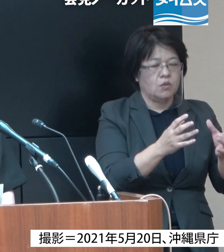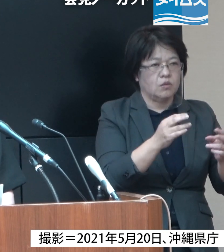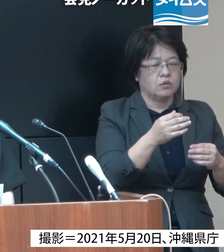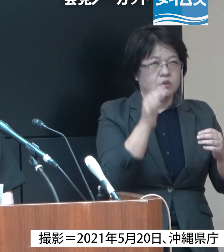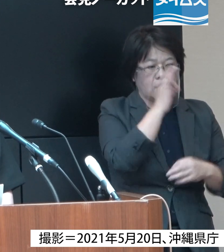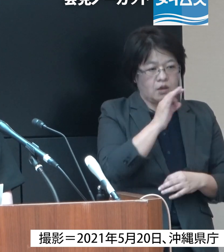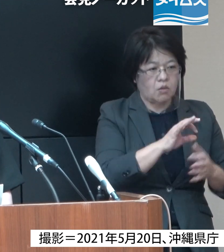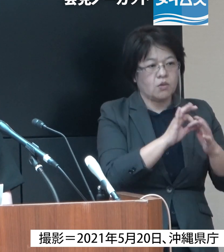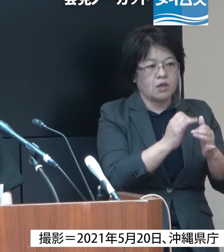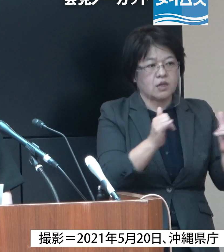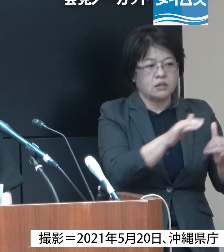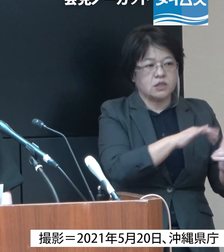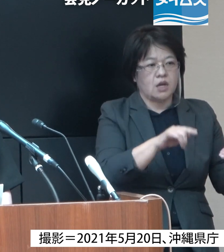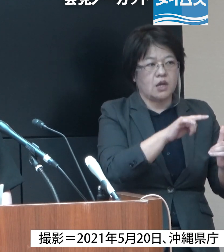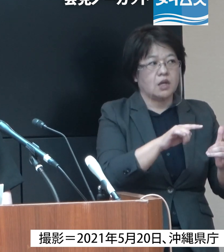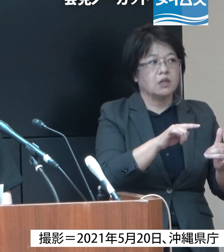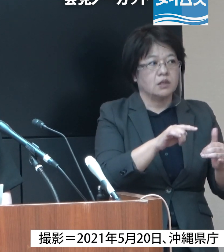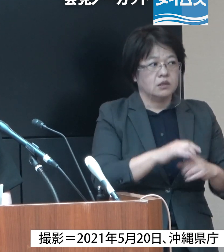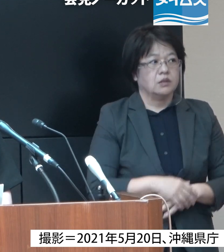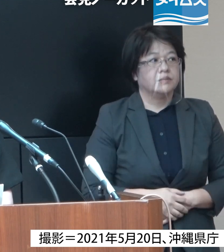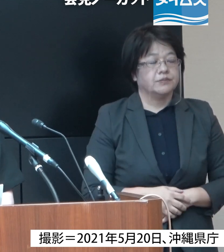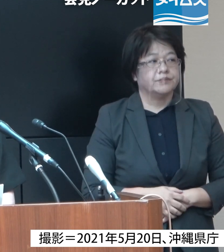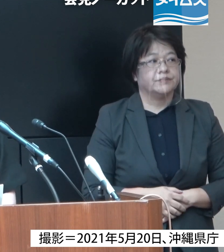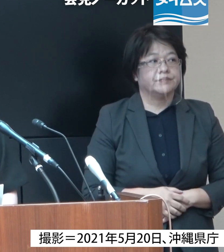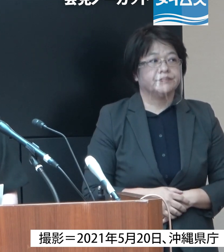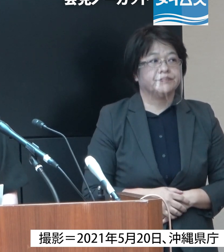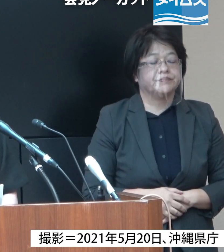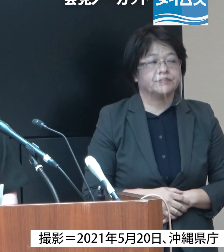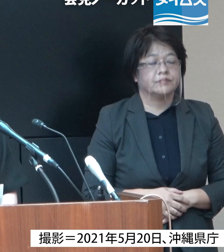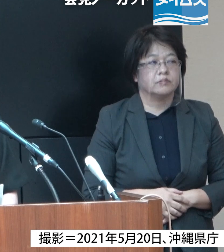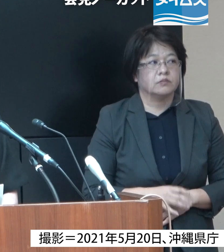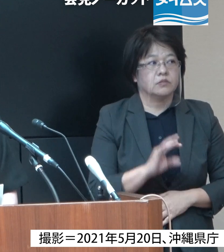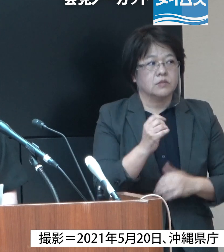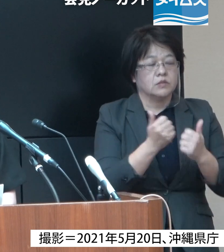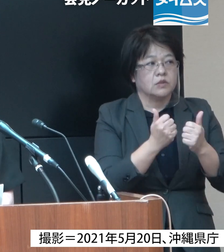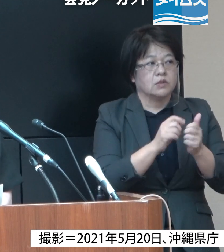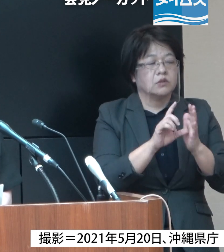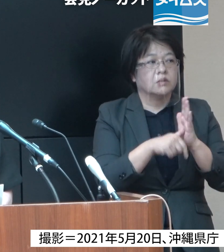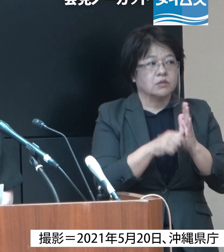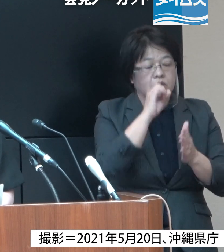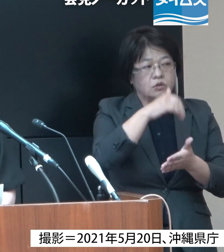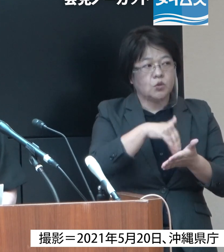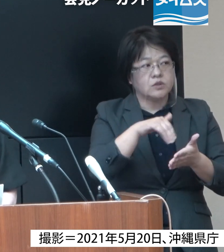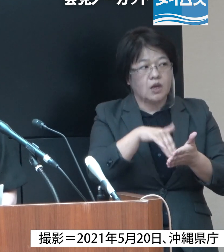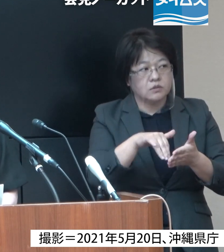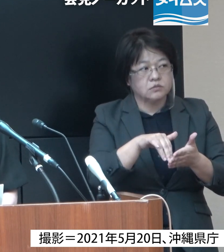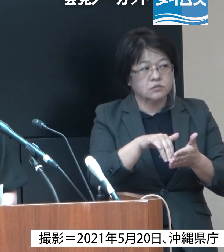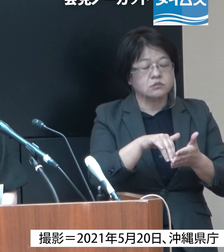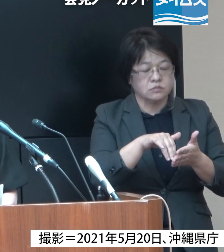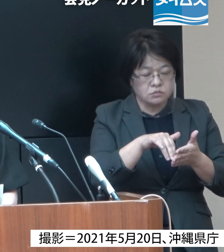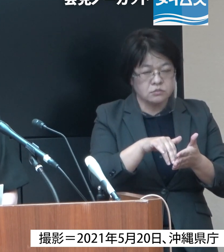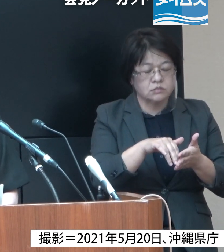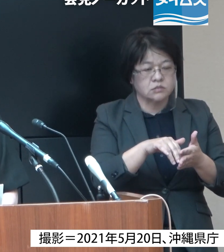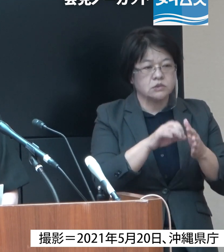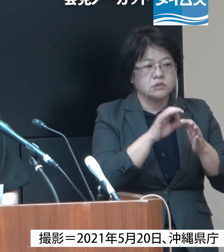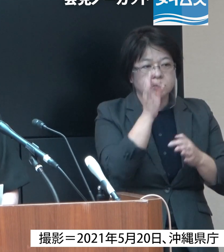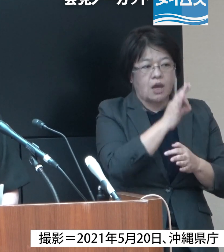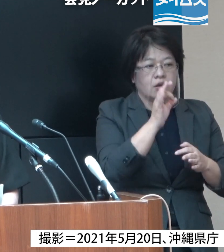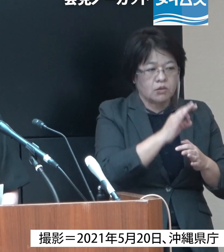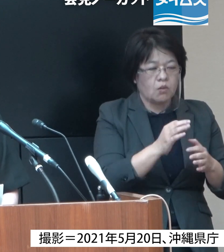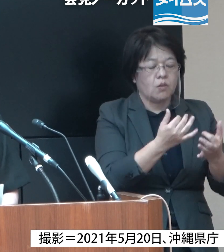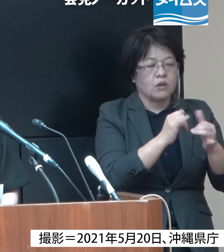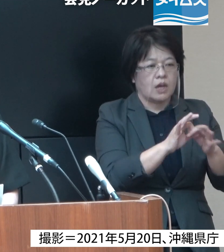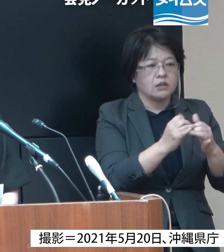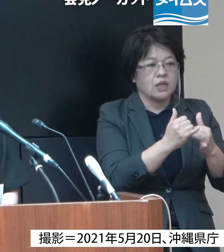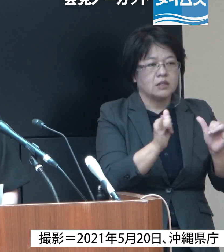ども、来週に臨時議会開くということなんですが、予算規模とかですね、概要を、業界も聞い